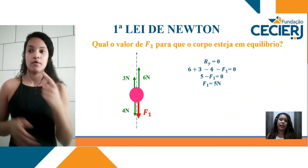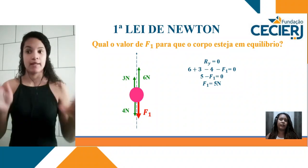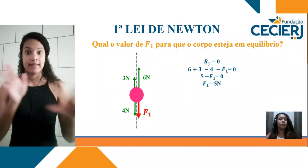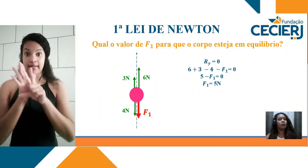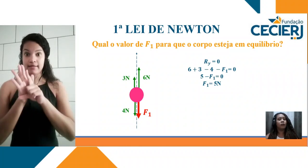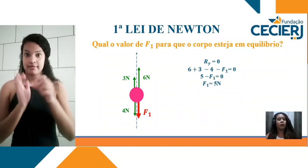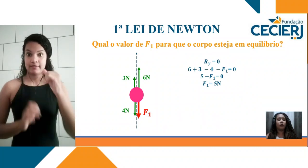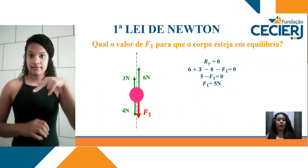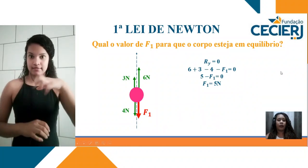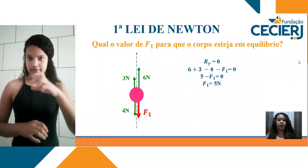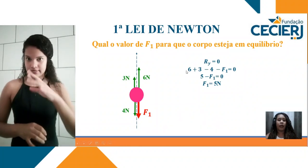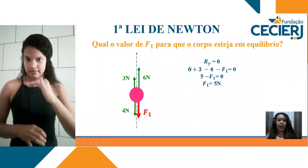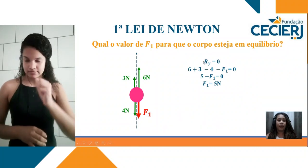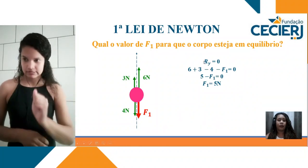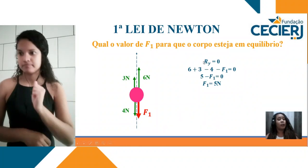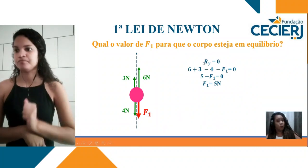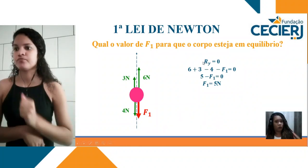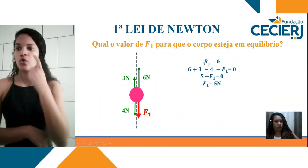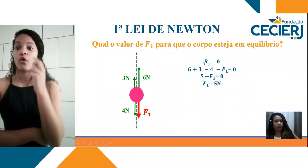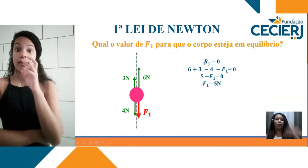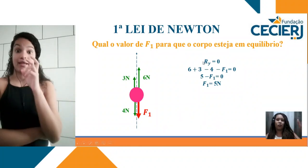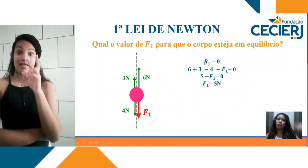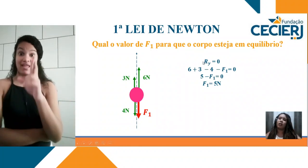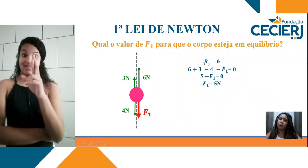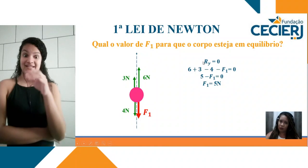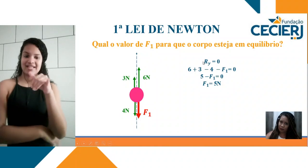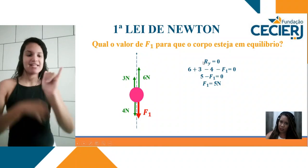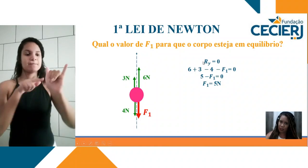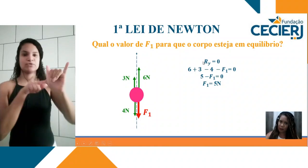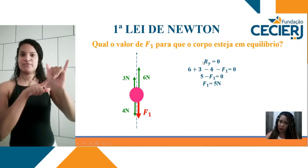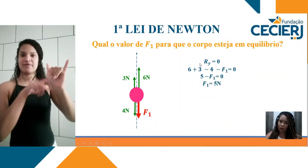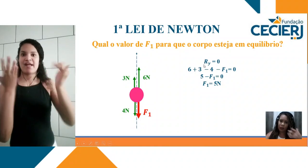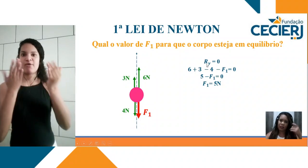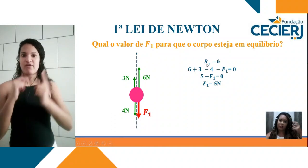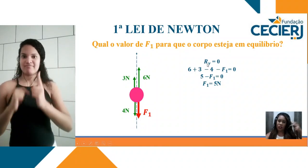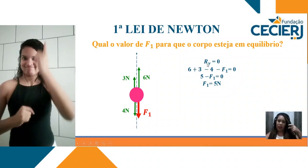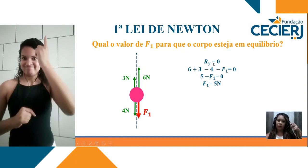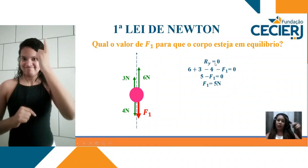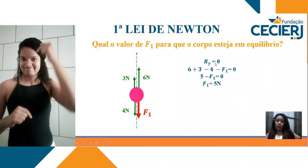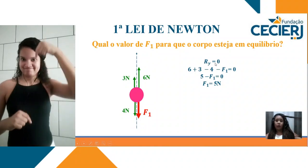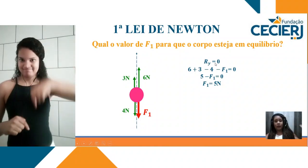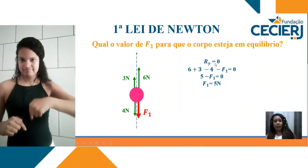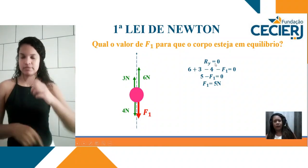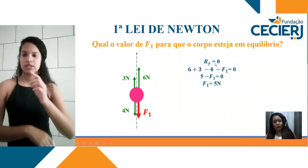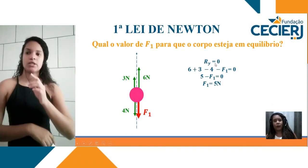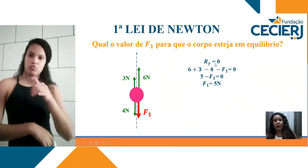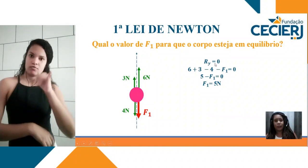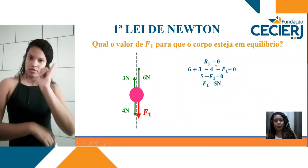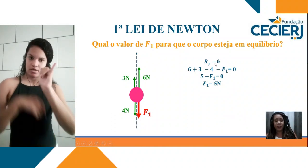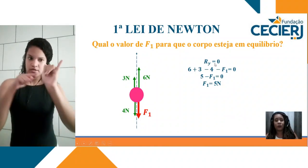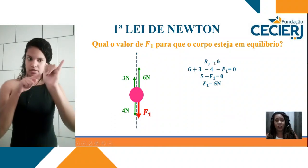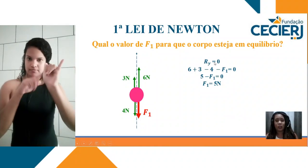lei da inércia. Então, eu tenho Ry, que agora nós estamos em Y, na vertical, igual a 0, para